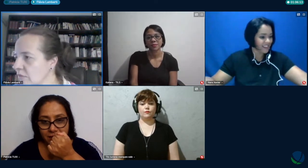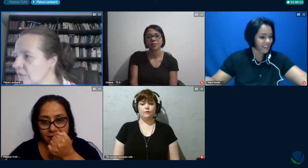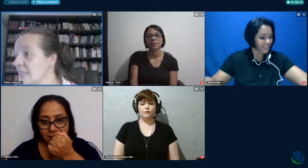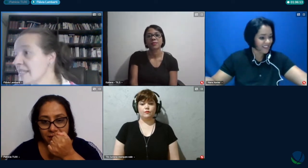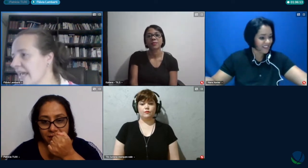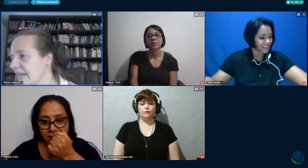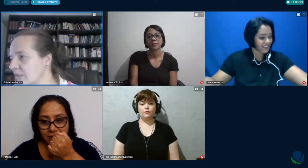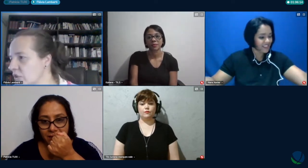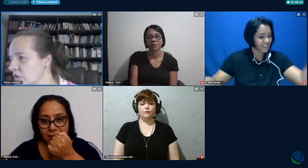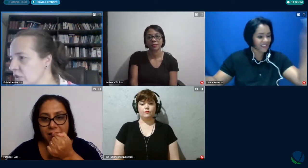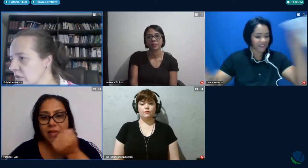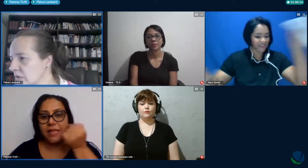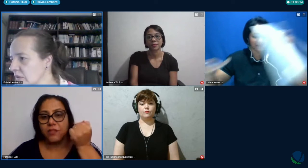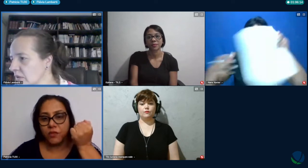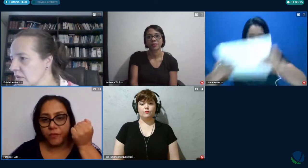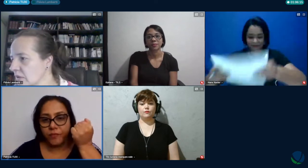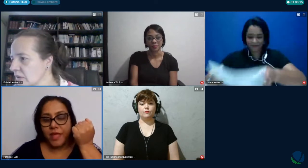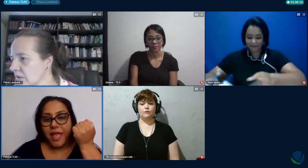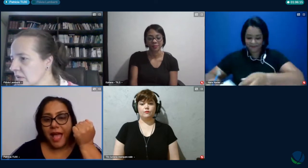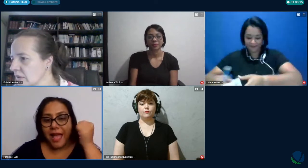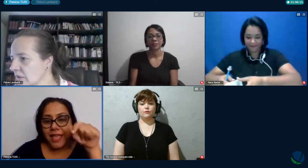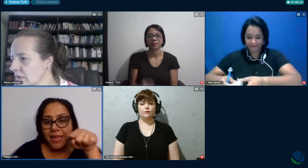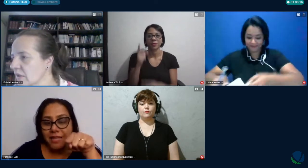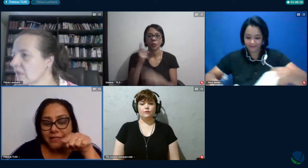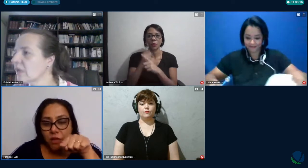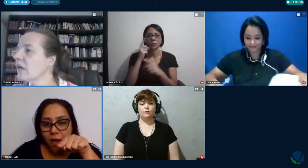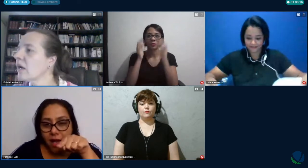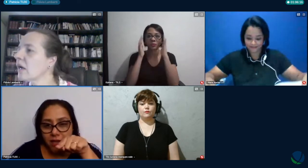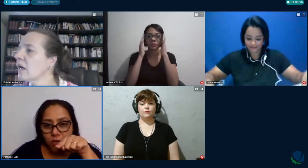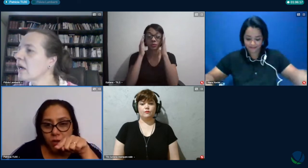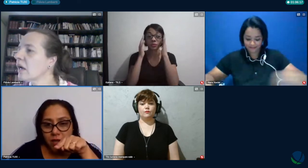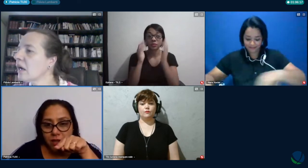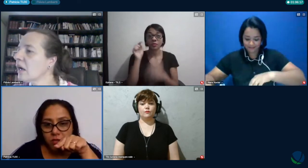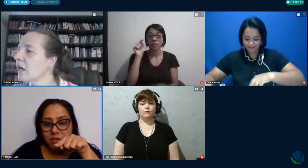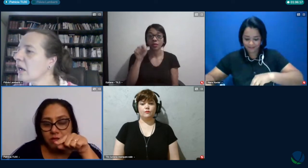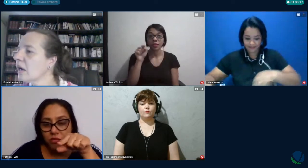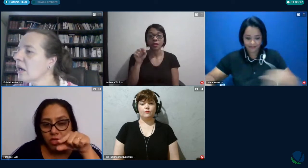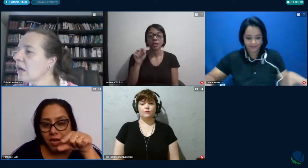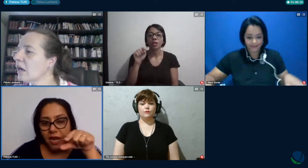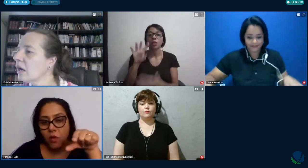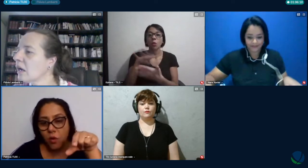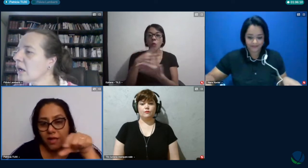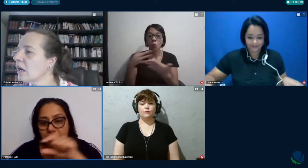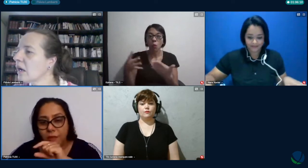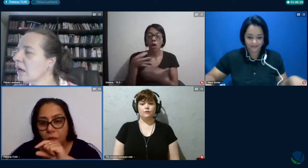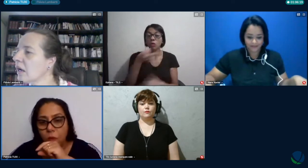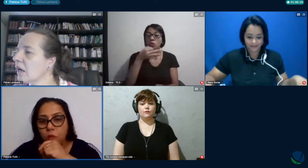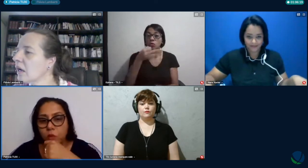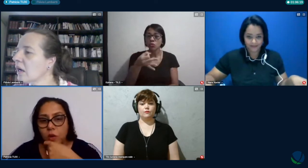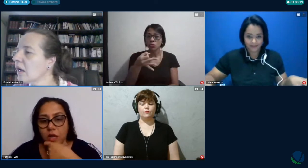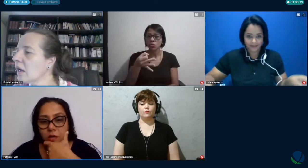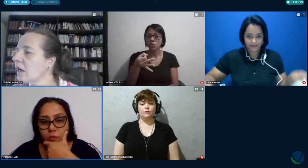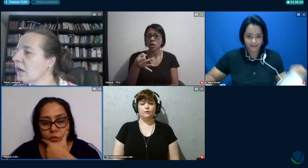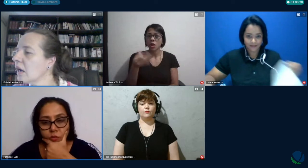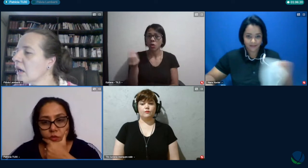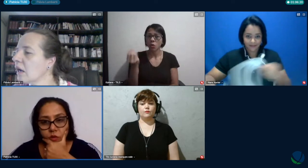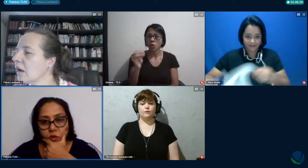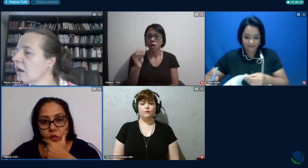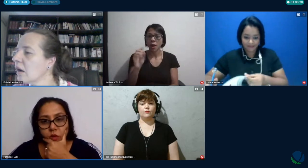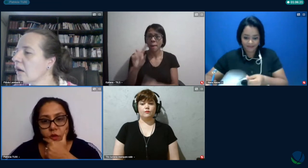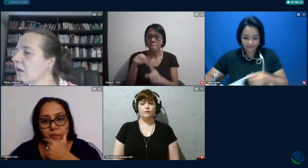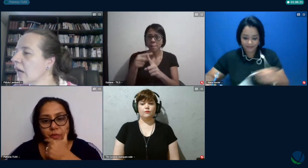28, 27. Isso. Aí, nesse quadro, então, você sugere ela colocar também outro